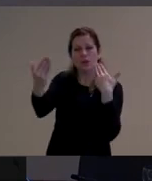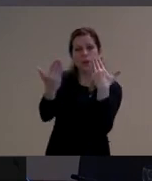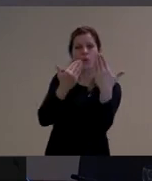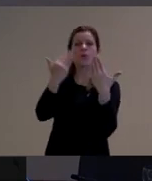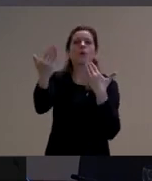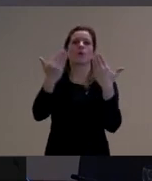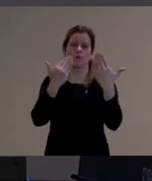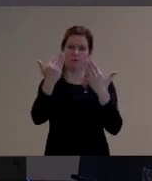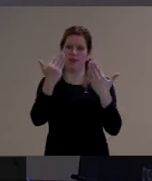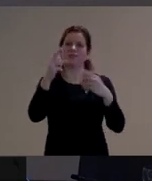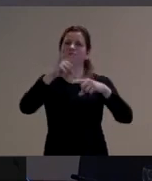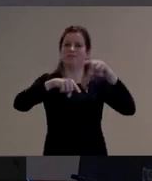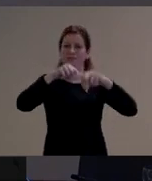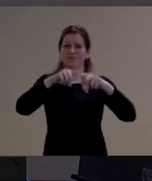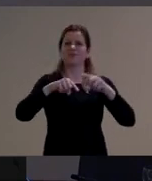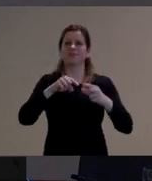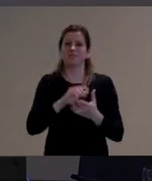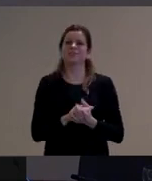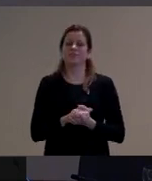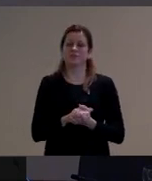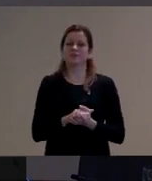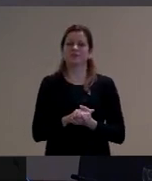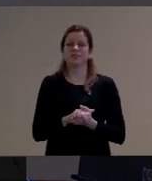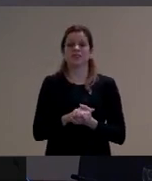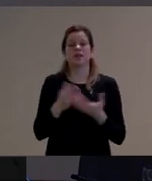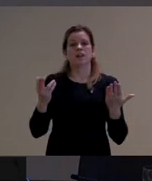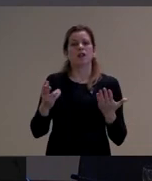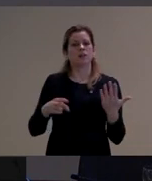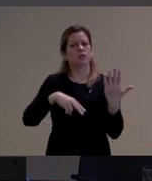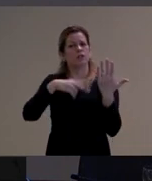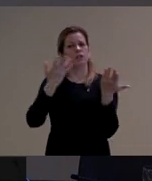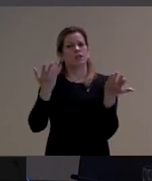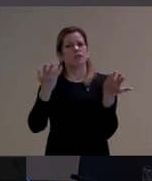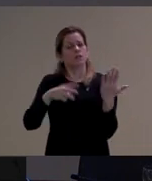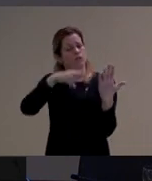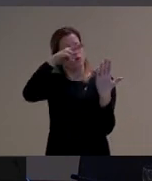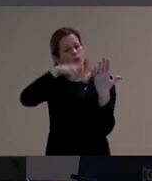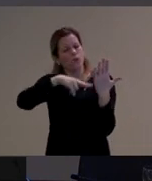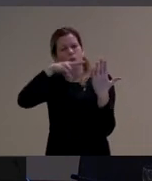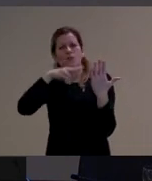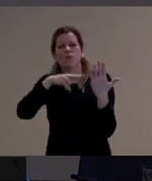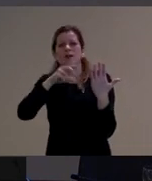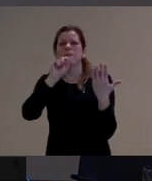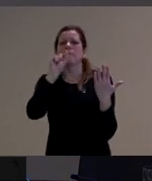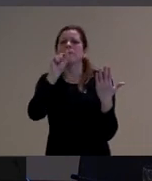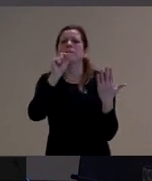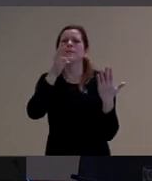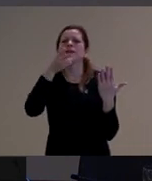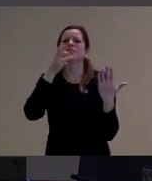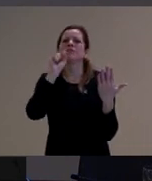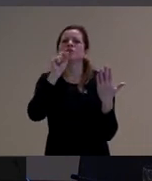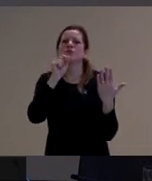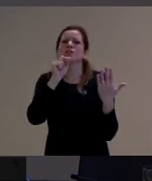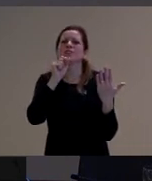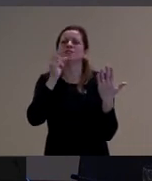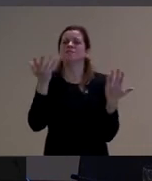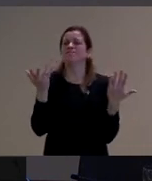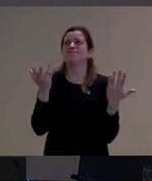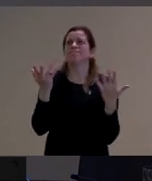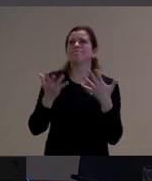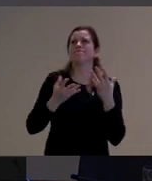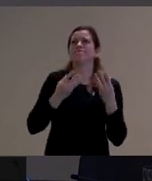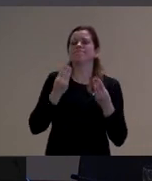então a olhar a redação desses verbos nós percebemos que ali uma